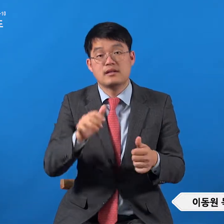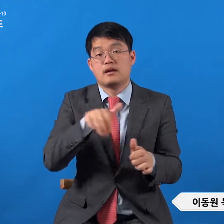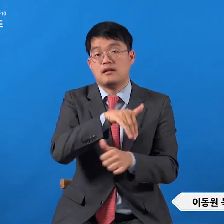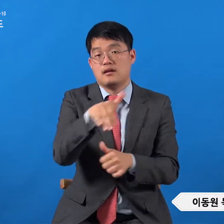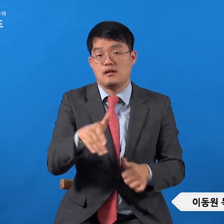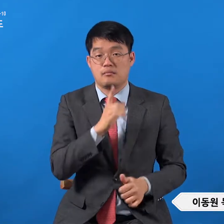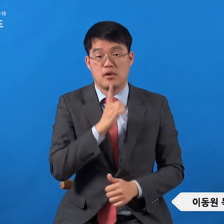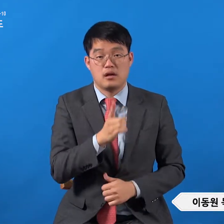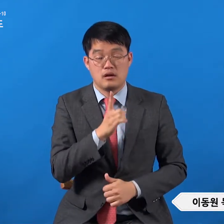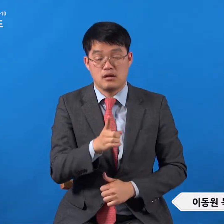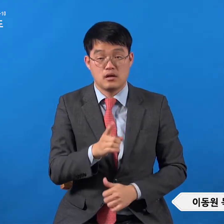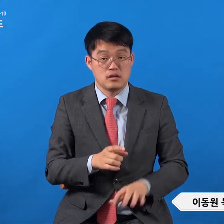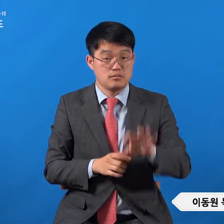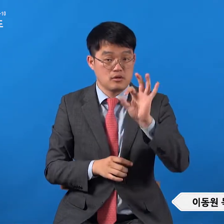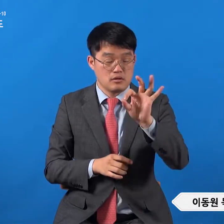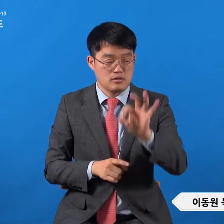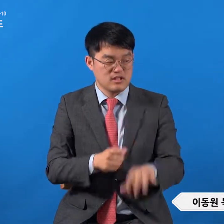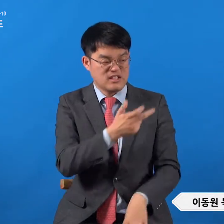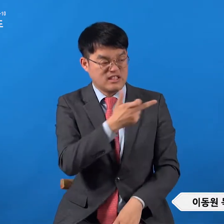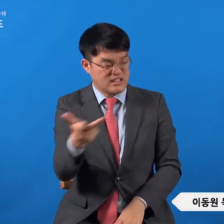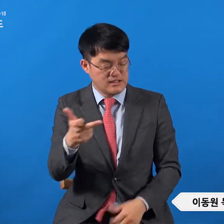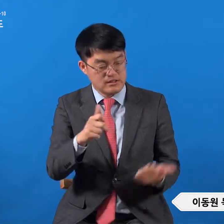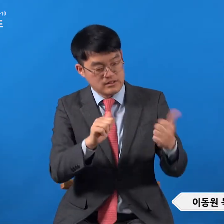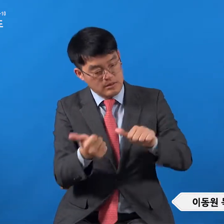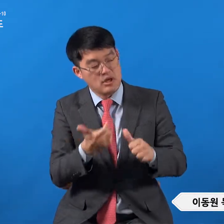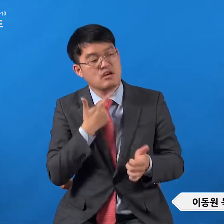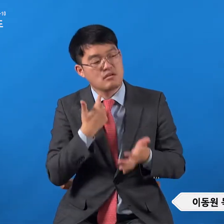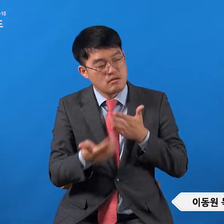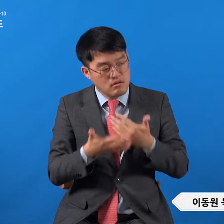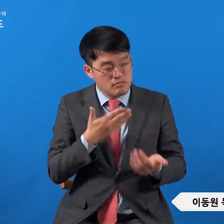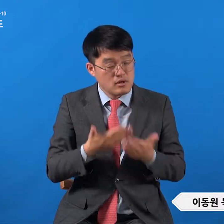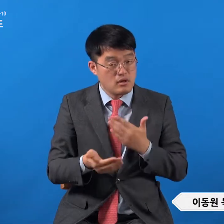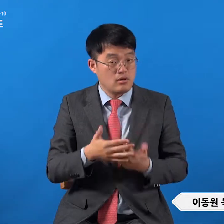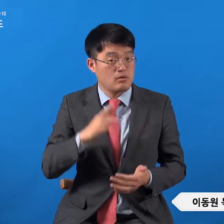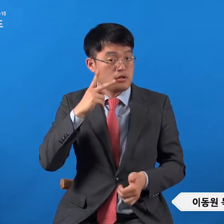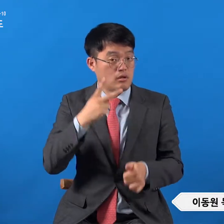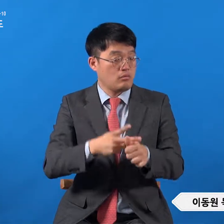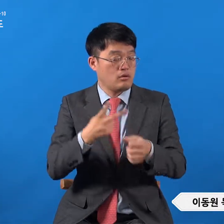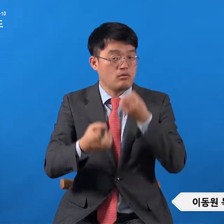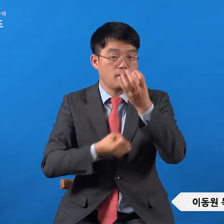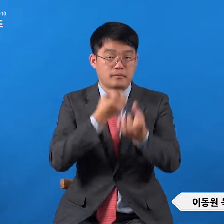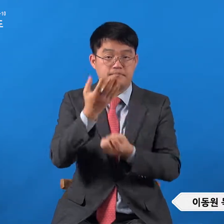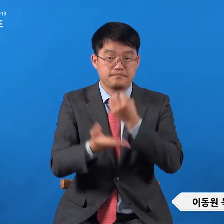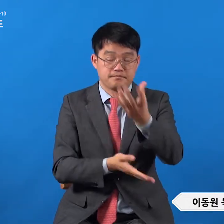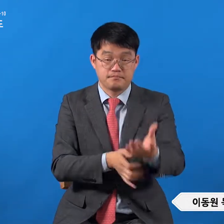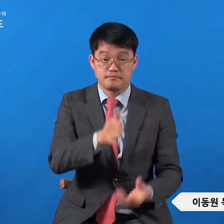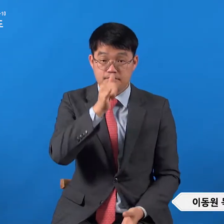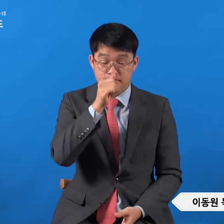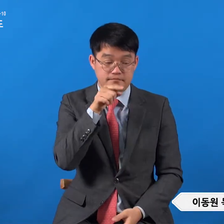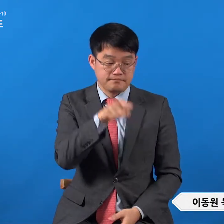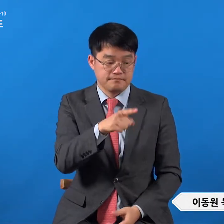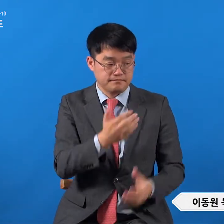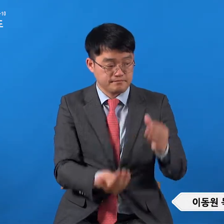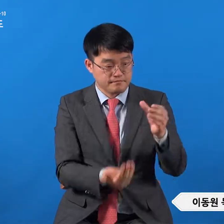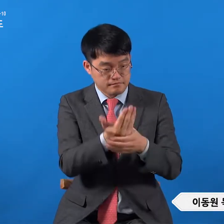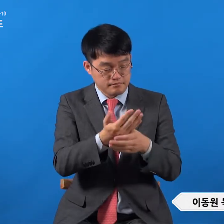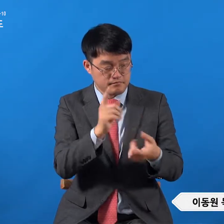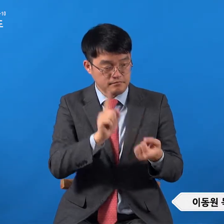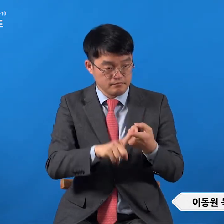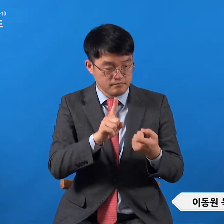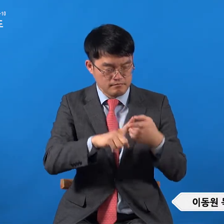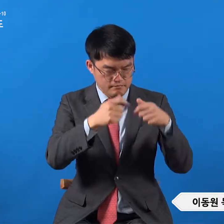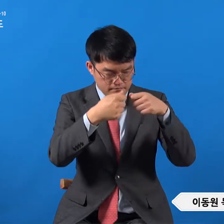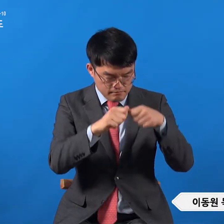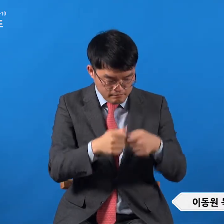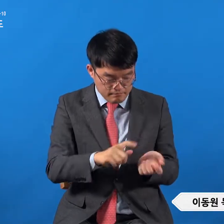10절에서 그것은 큰 사망의 경험이었다라고 바울은 말합니다. 그가 구체적으로 그 사건을 묘사하지